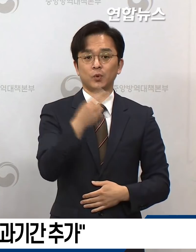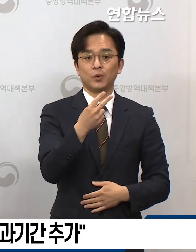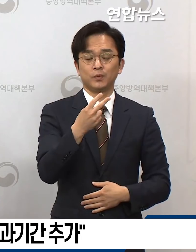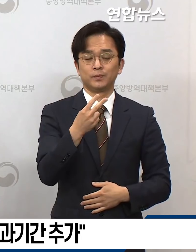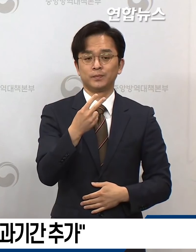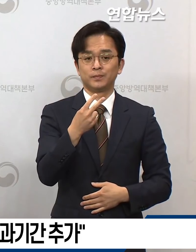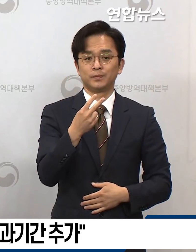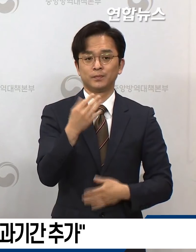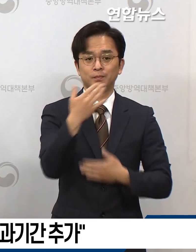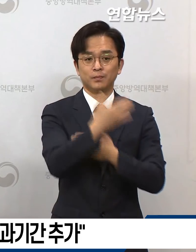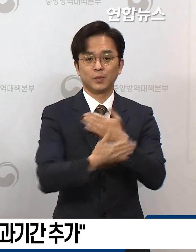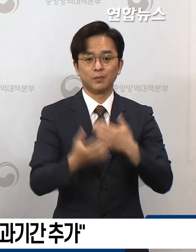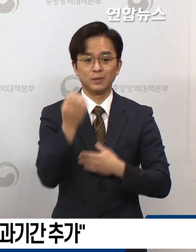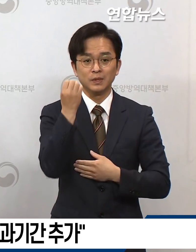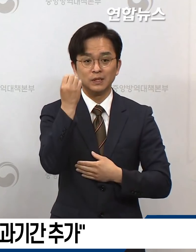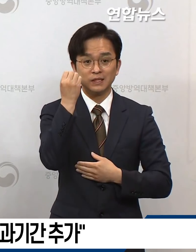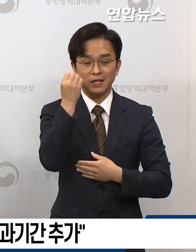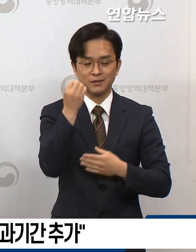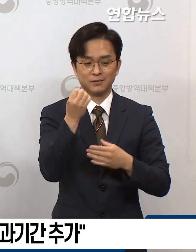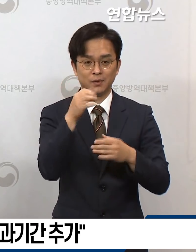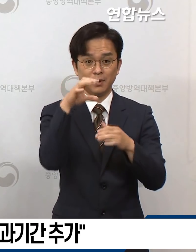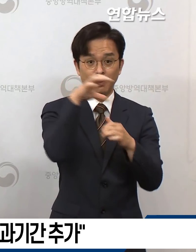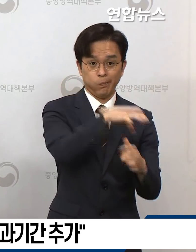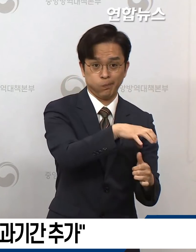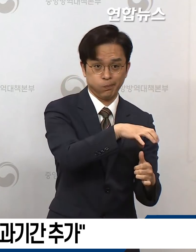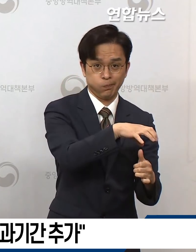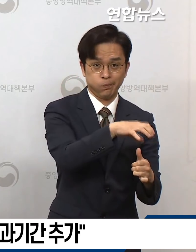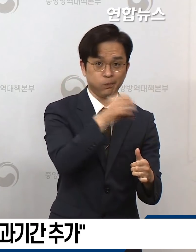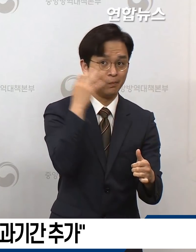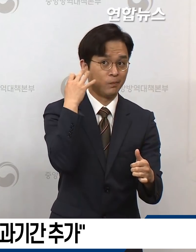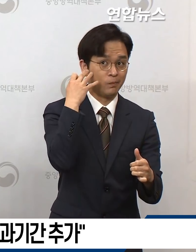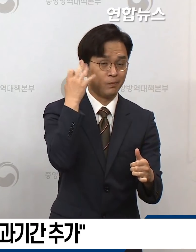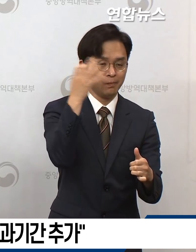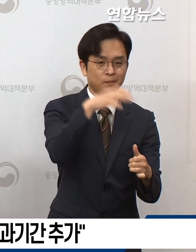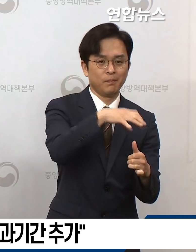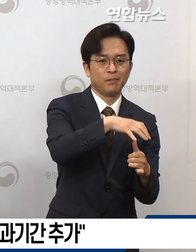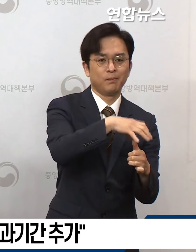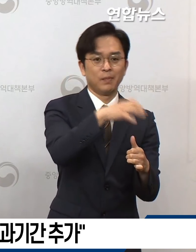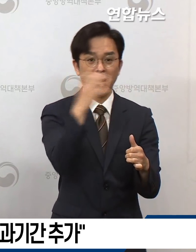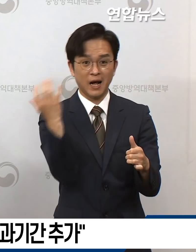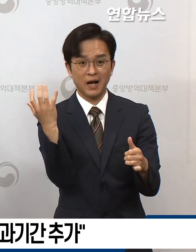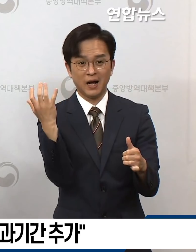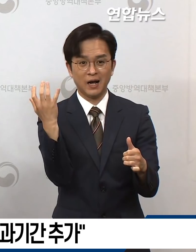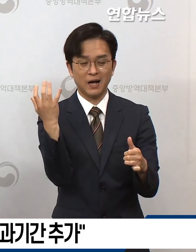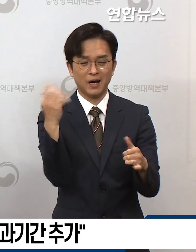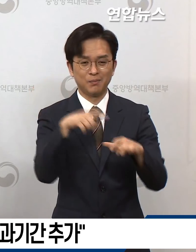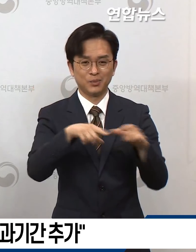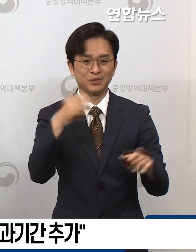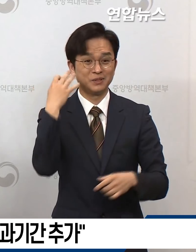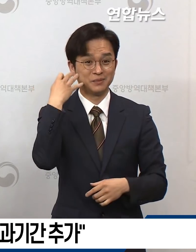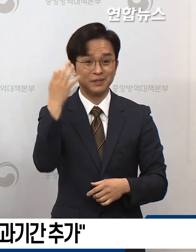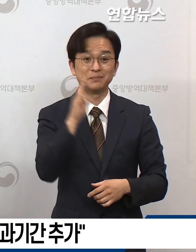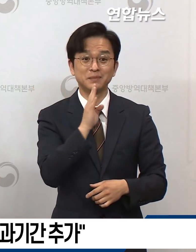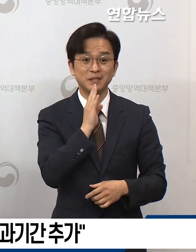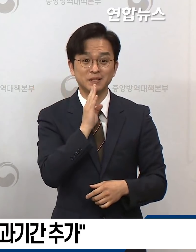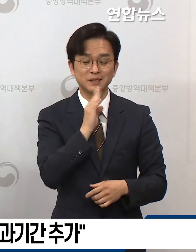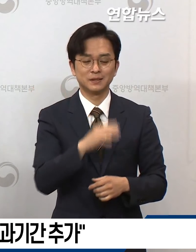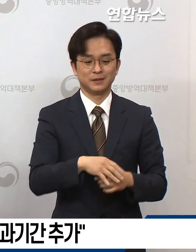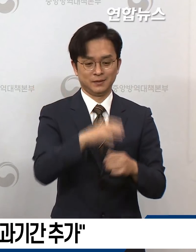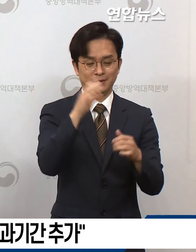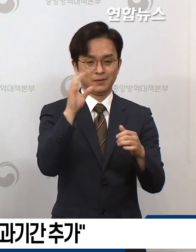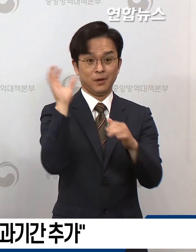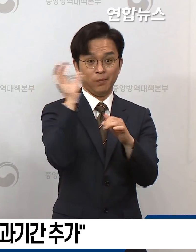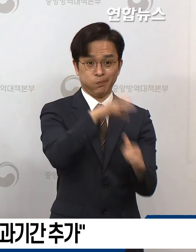유증상 확진 환자 격리 해제 시에 최소한의 경과 기간을 추가하였습니다. 기존에는 임상 증상이